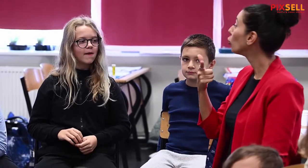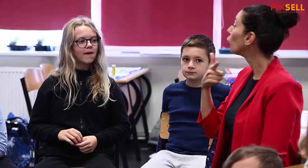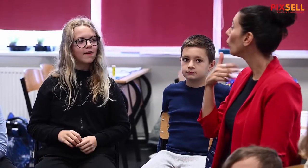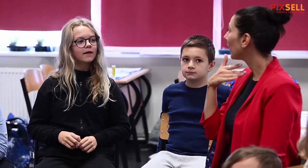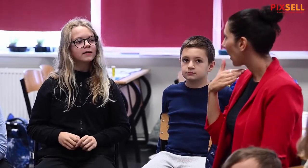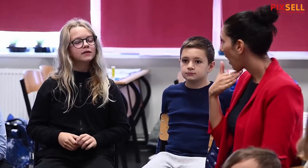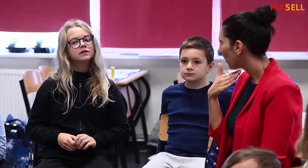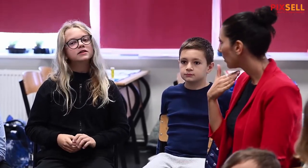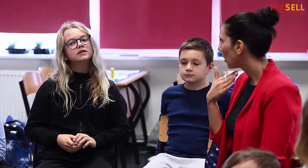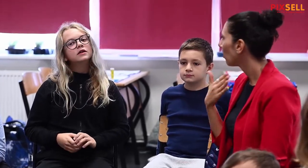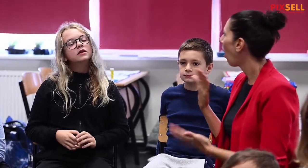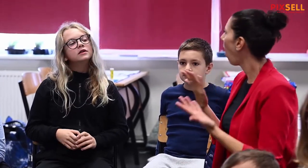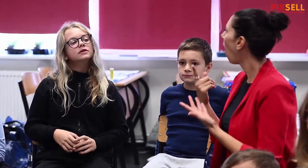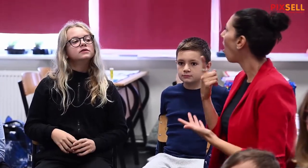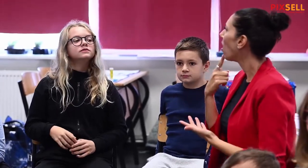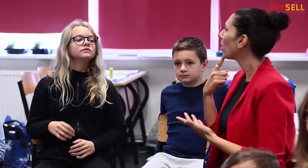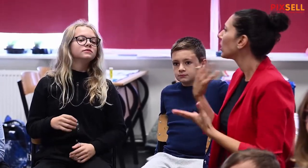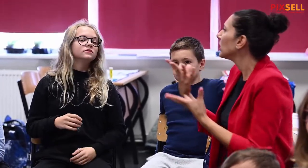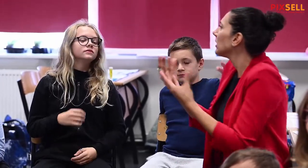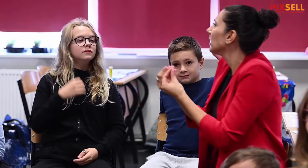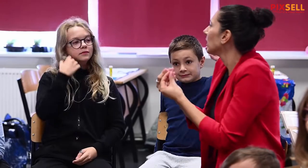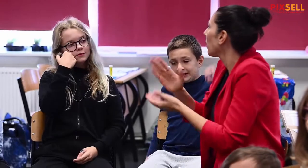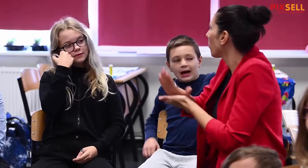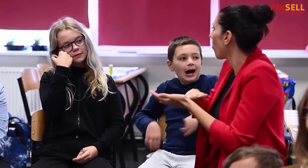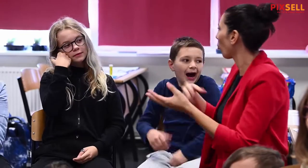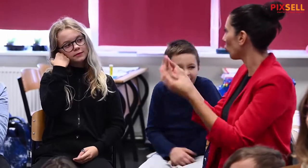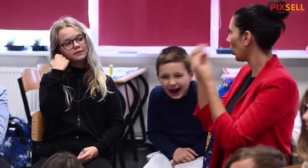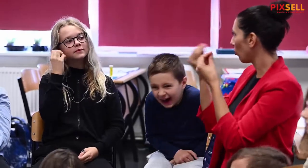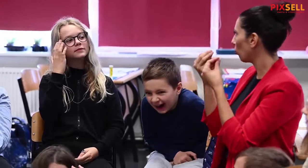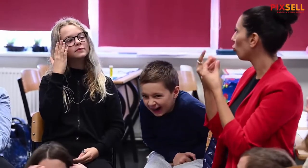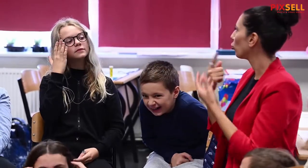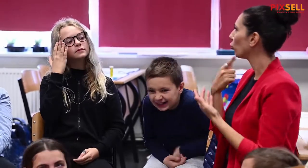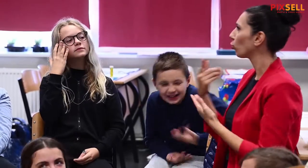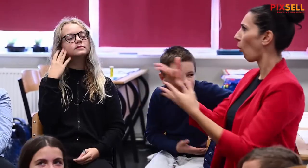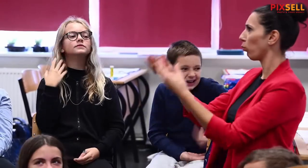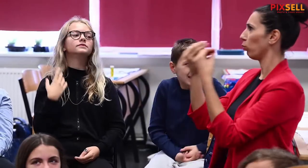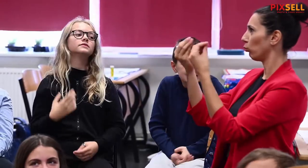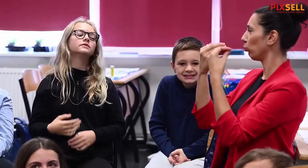Kako ste ga počeli, s kim ste ga počeli, u kome ste učio znakovni jezik?